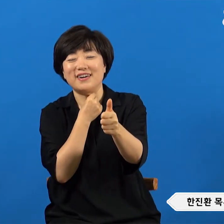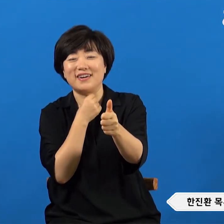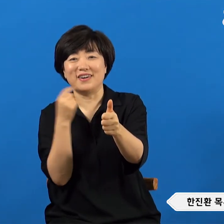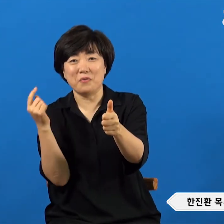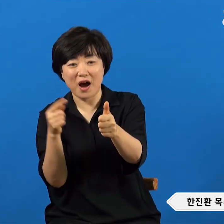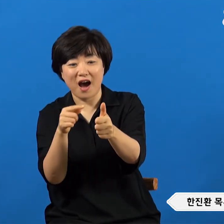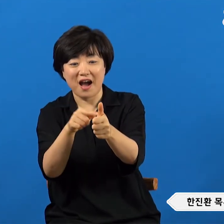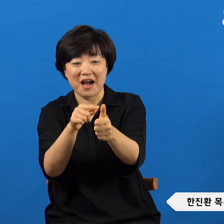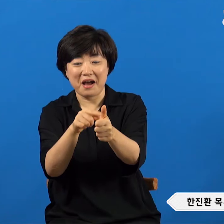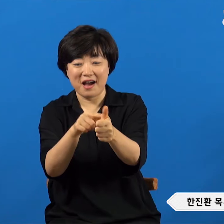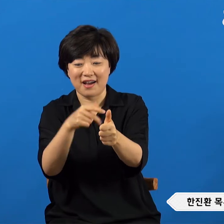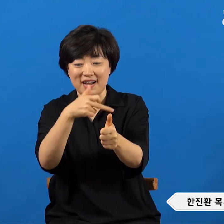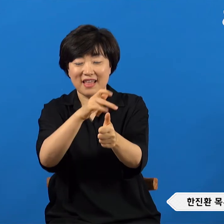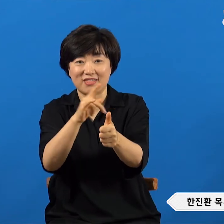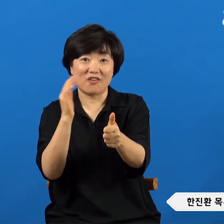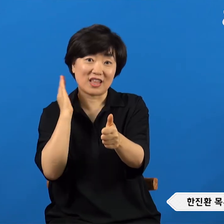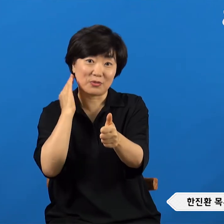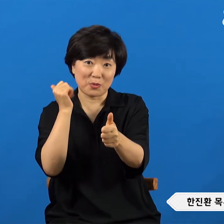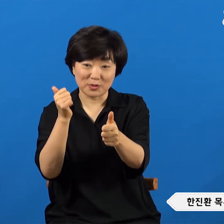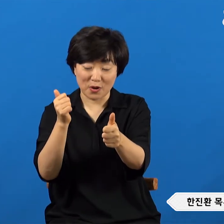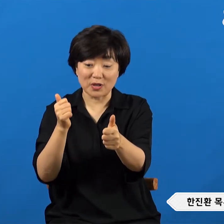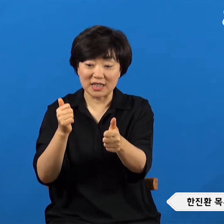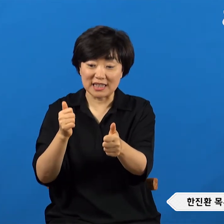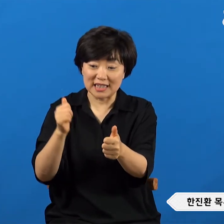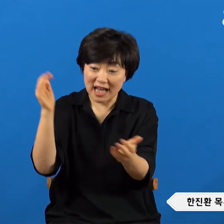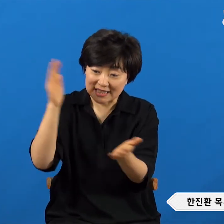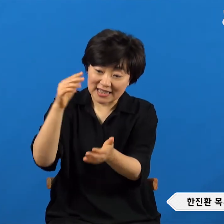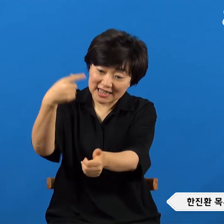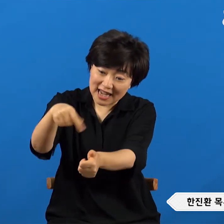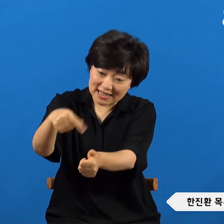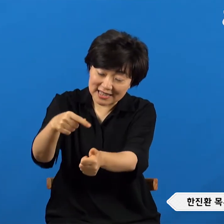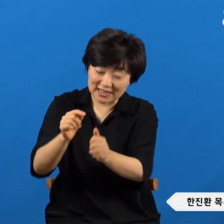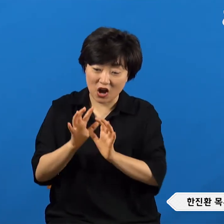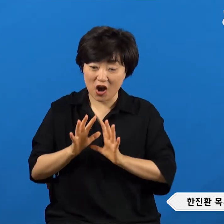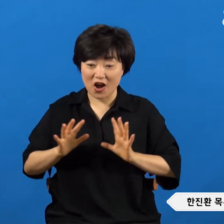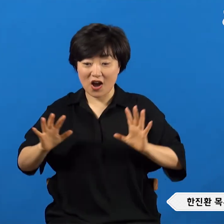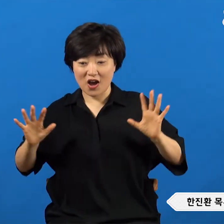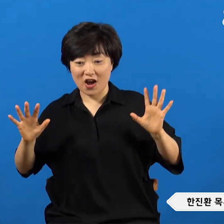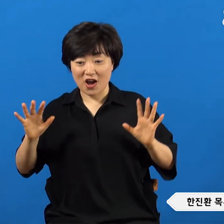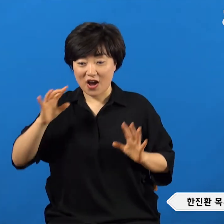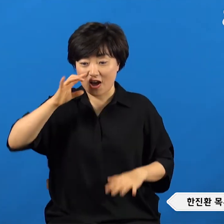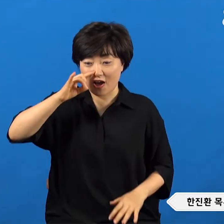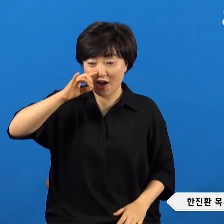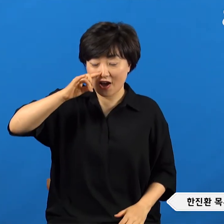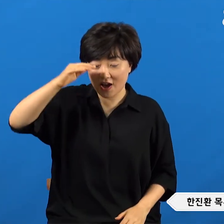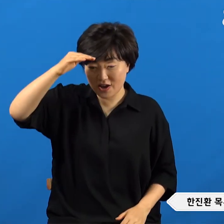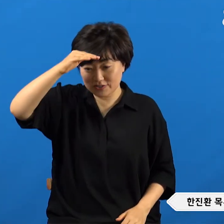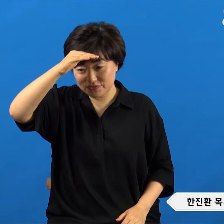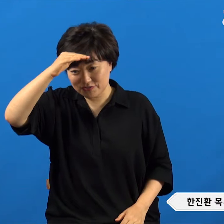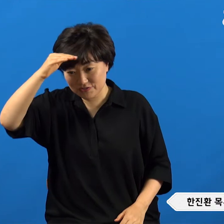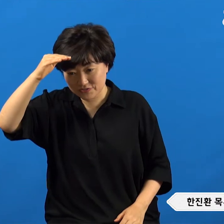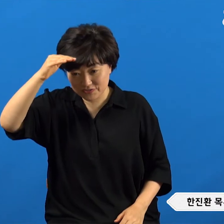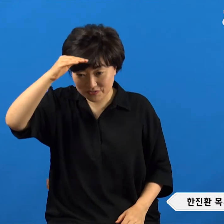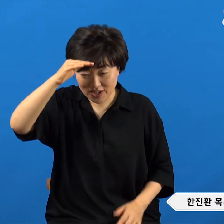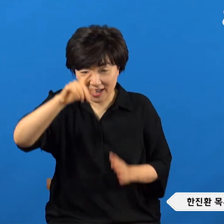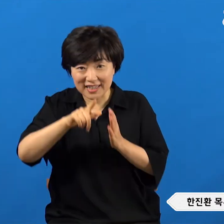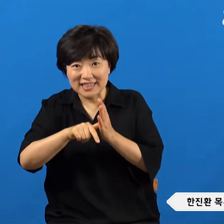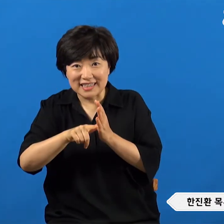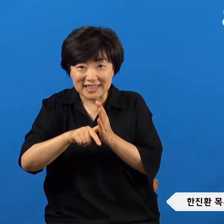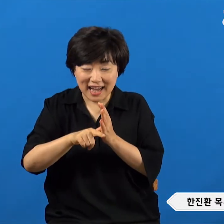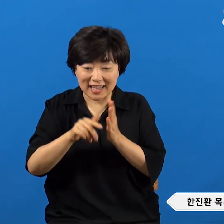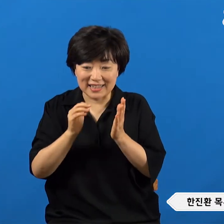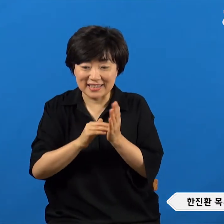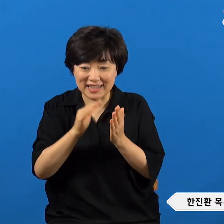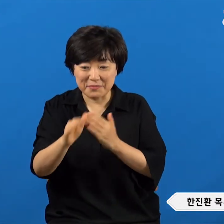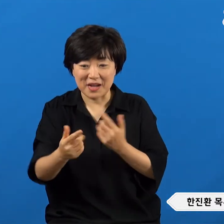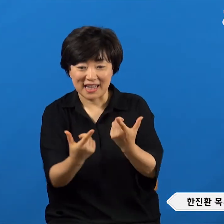대통령이 아이들 가르치는 것을 뒤에 쭉 둘러서서 보고 있다가 시간 마치면 너도 나도 몰려들어서